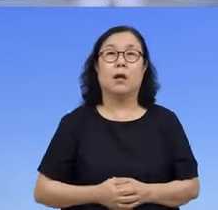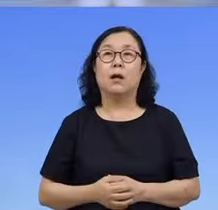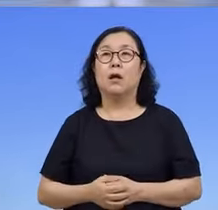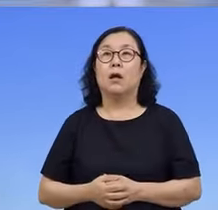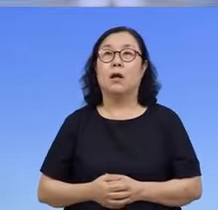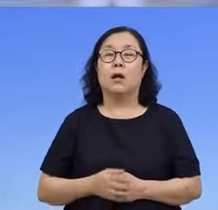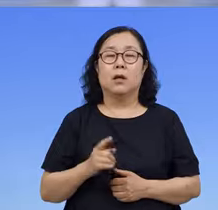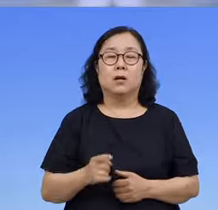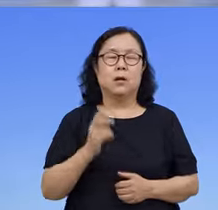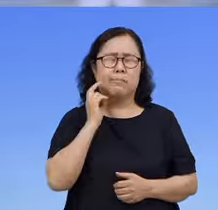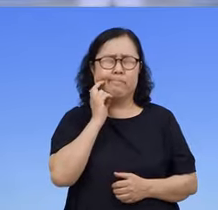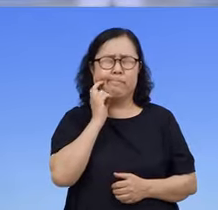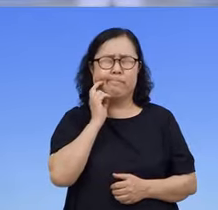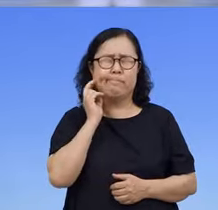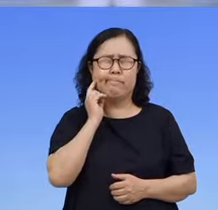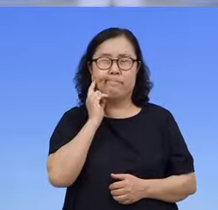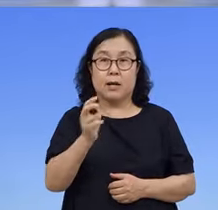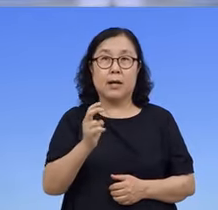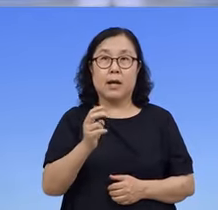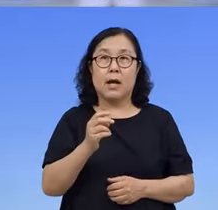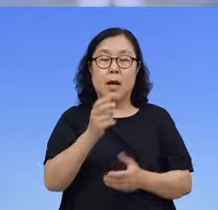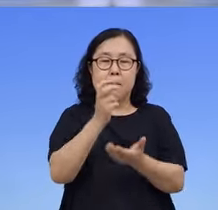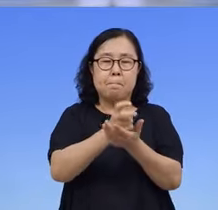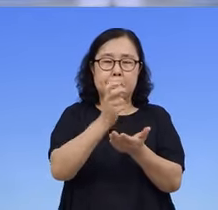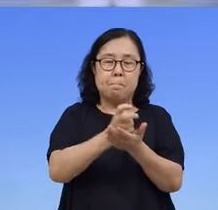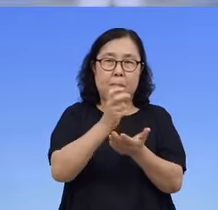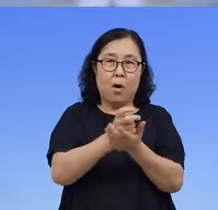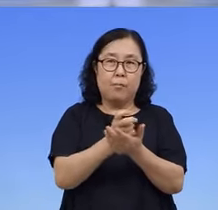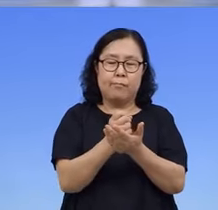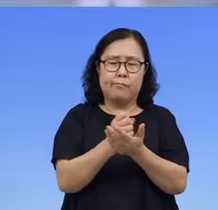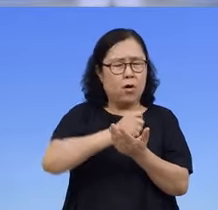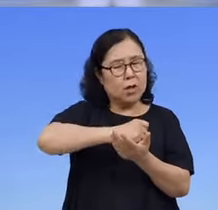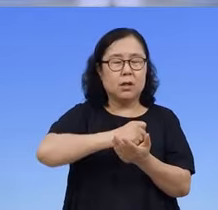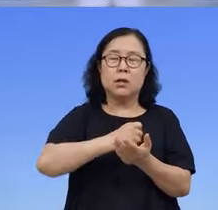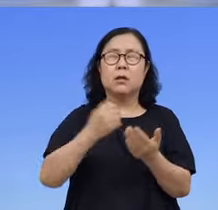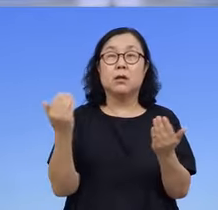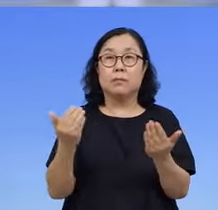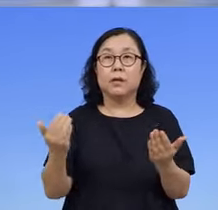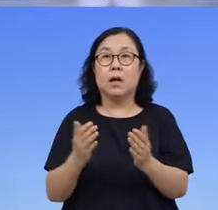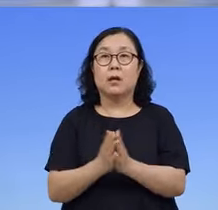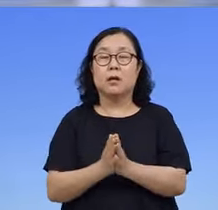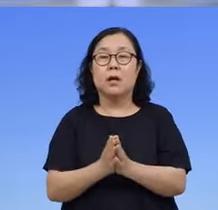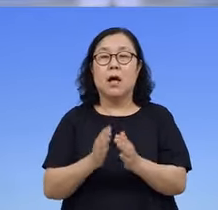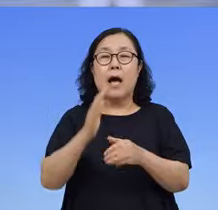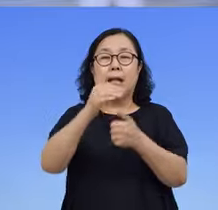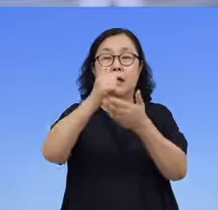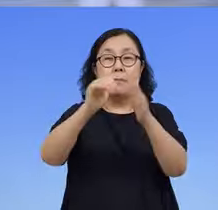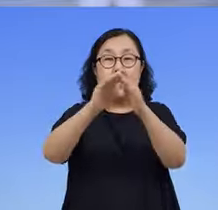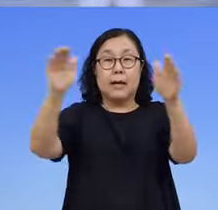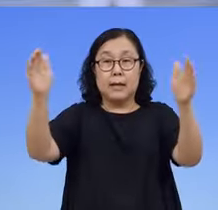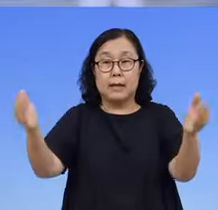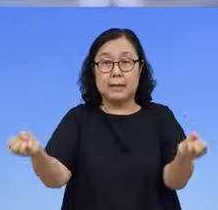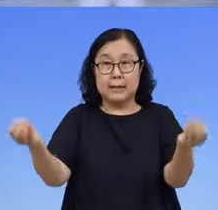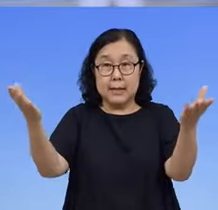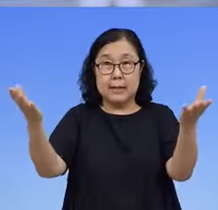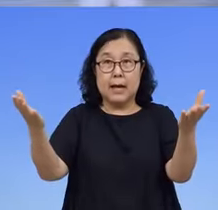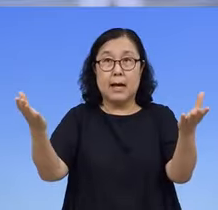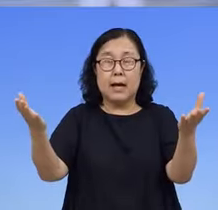내줬습니다. 이거는요 심각한 그 법을 범하는 짓이에요. 그